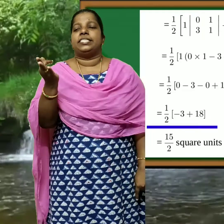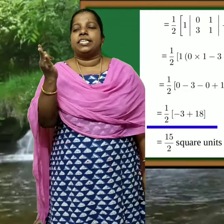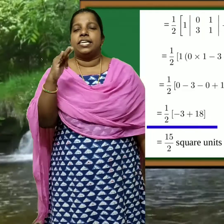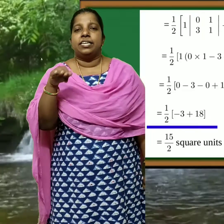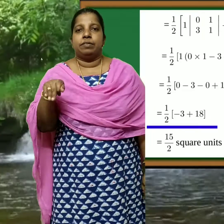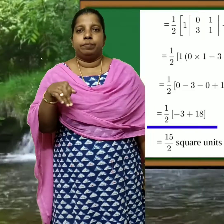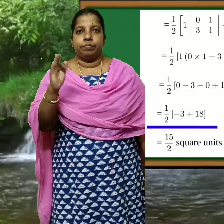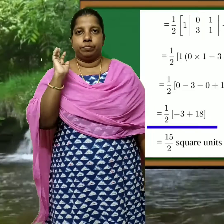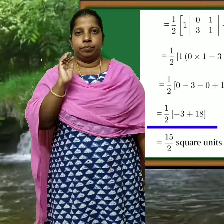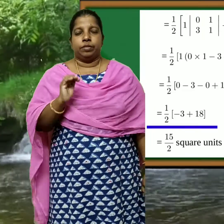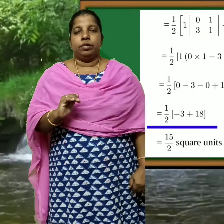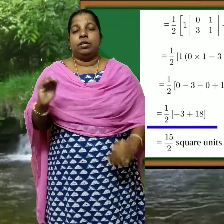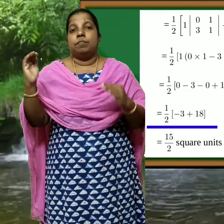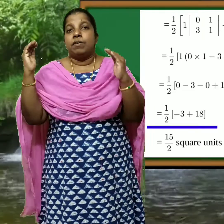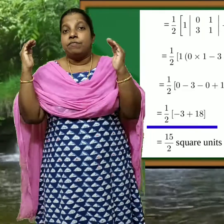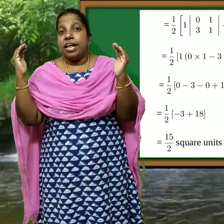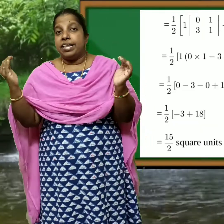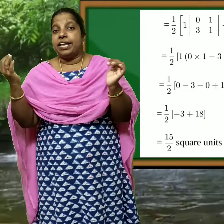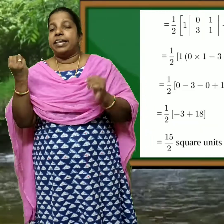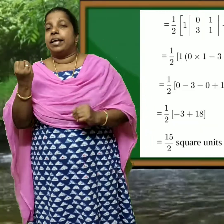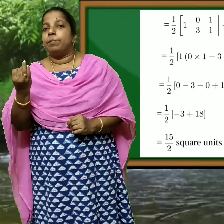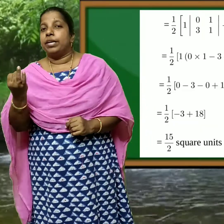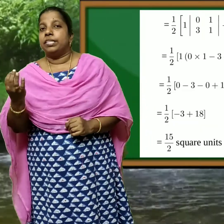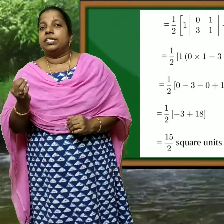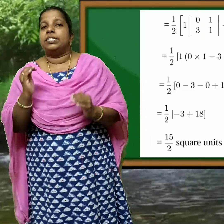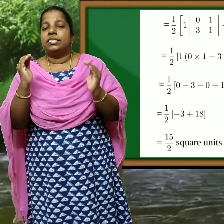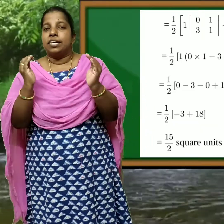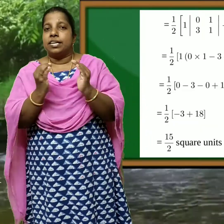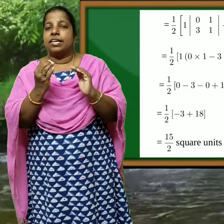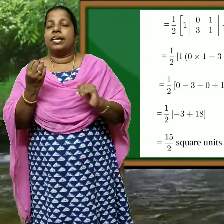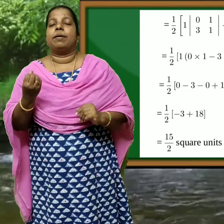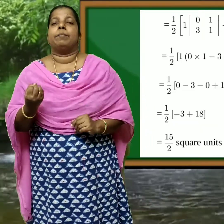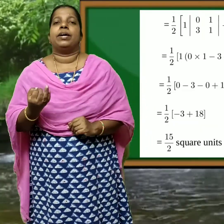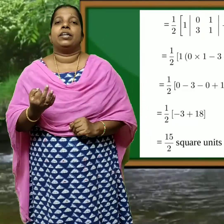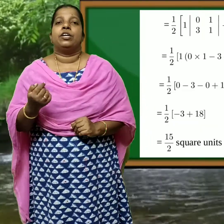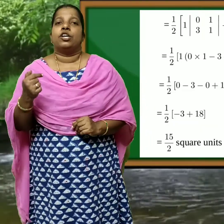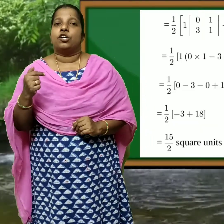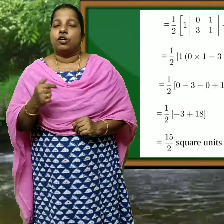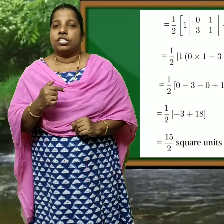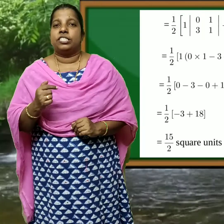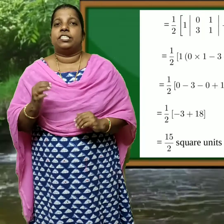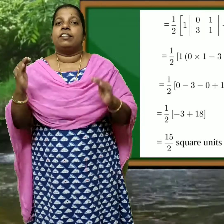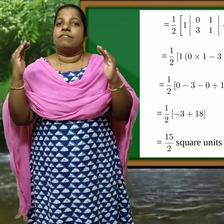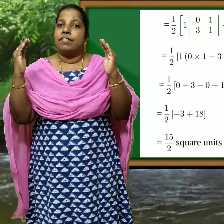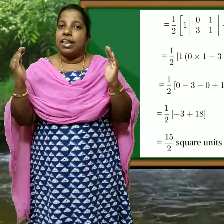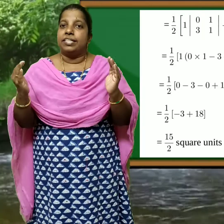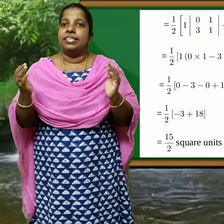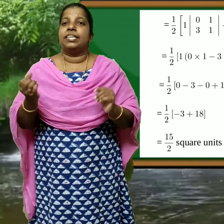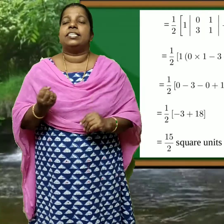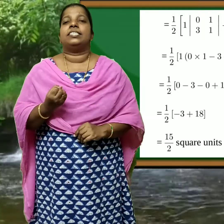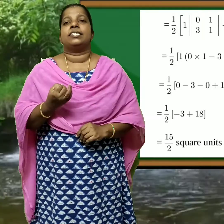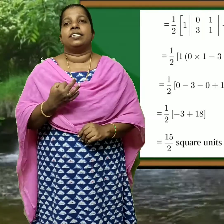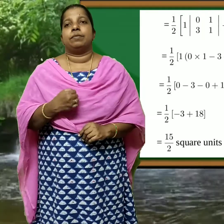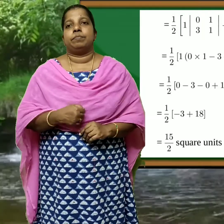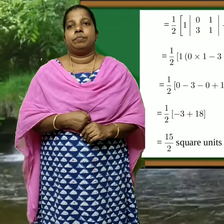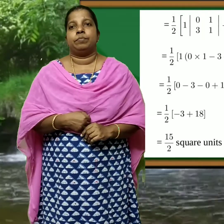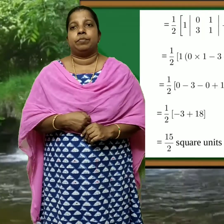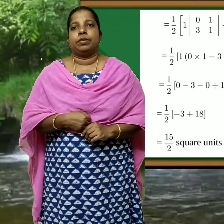പ്ലസ് 18. വലിയ നമ്പറിൽ നിന്ന് ചെറിയ നമ്പർ കുറച്ചിട്ട് വലുതിൻ്റെ ചിഹ്നം.